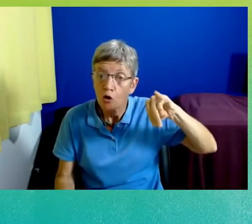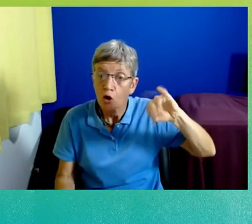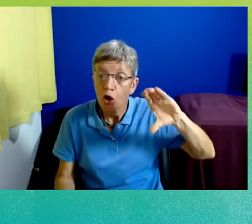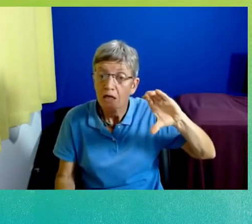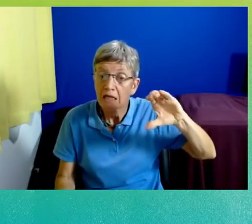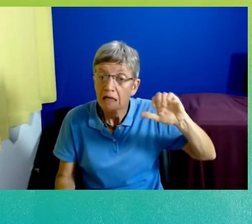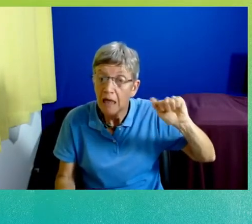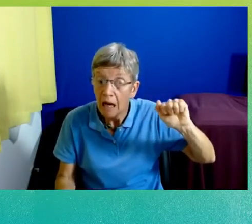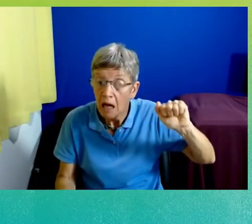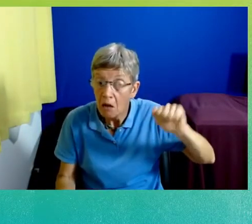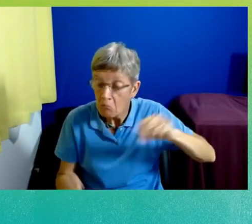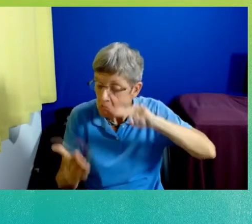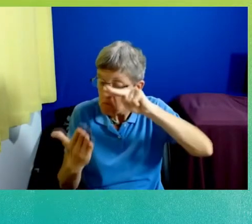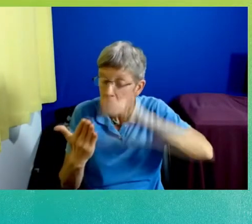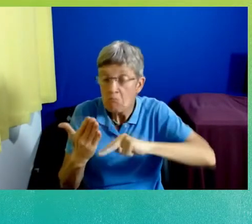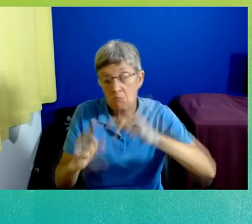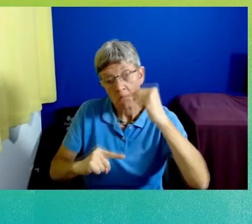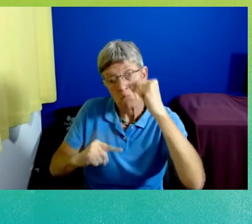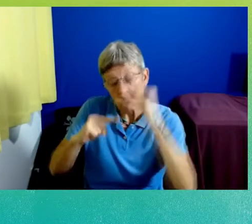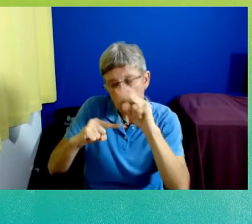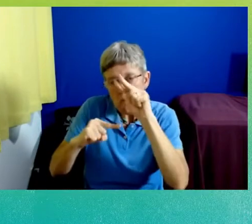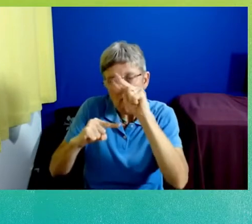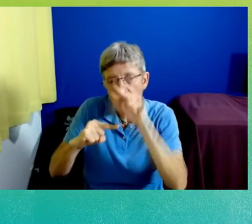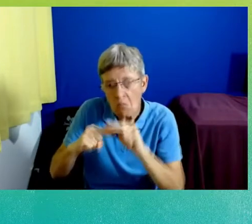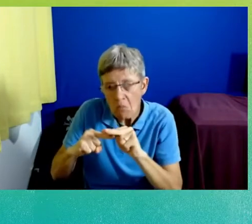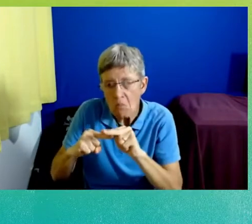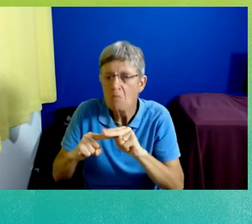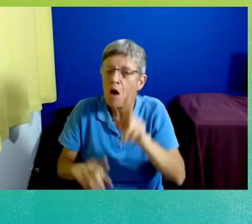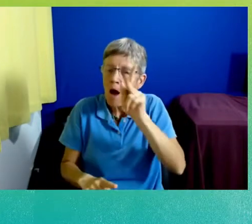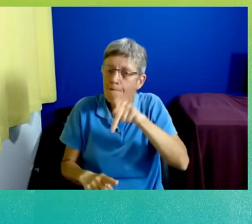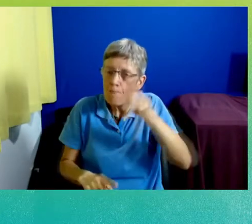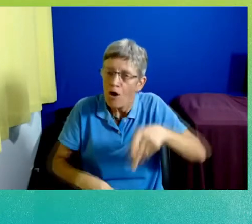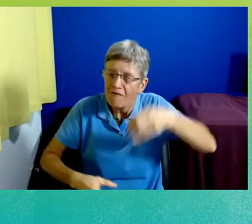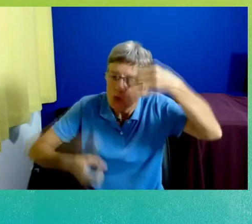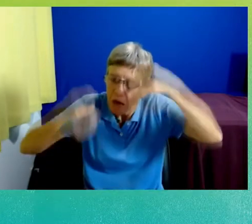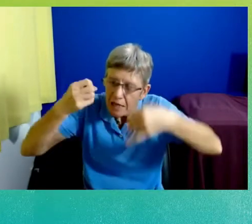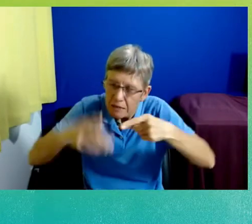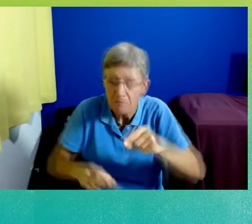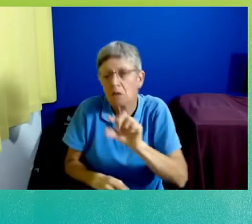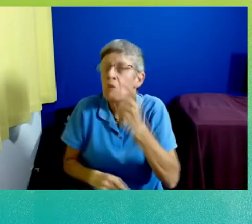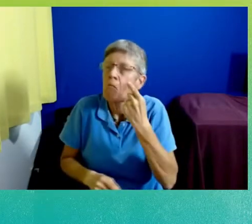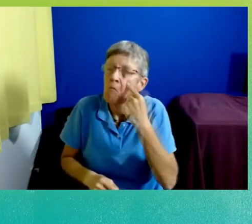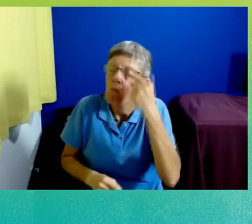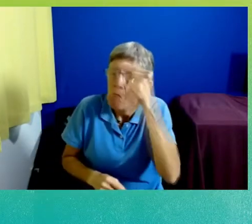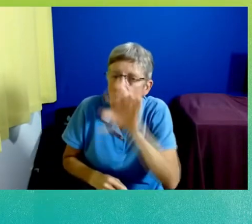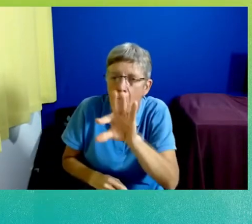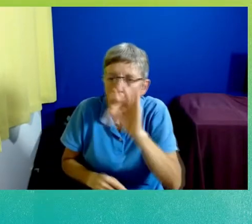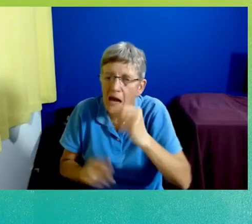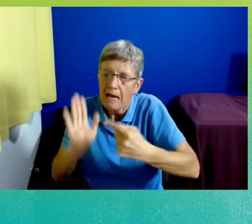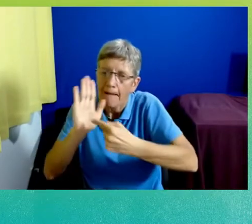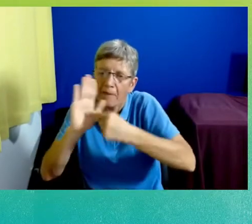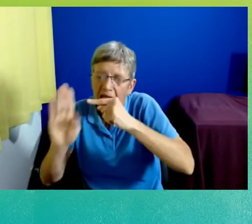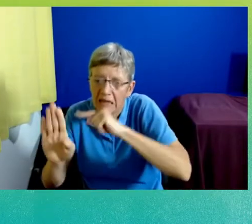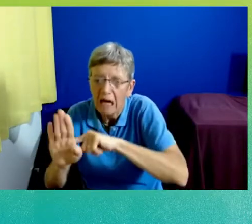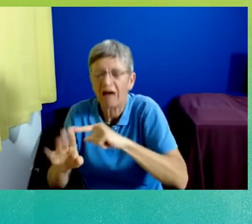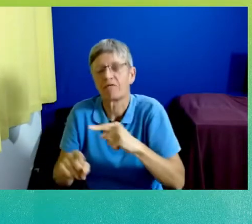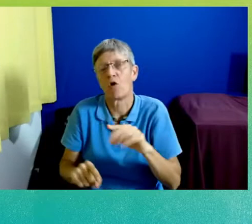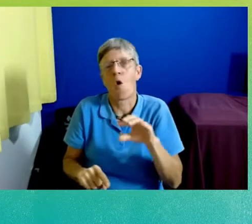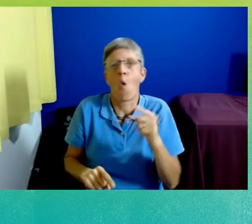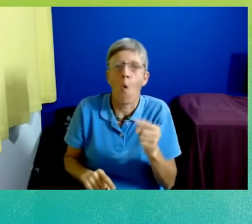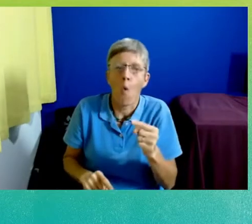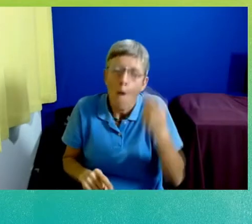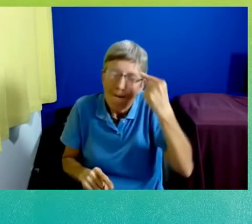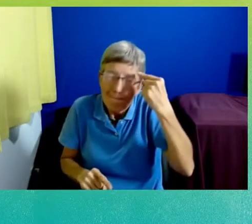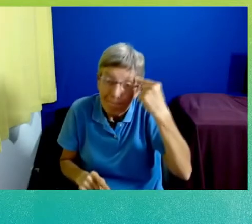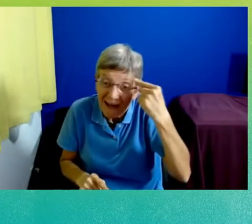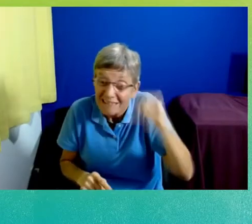Às vezes, uma crônica. Vai ler uma crônica. A professora, ela explica.